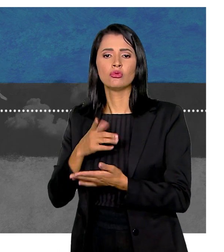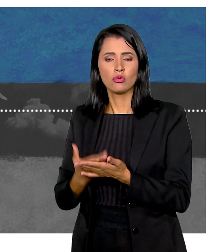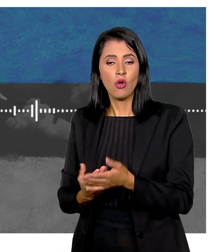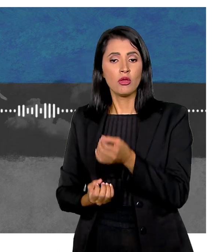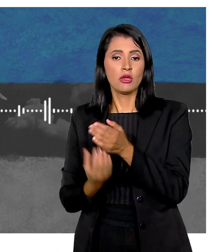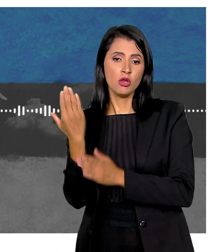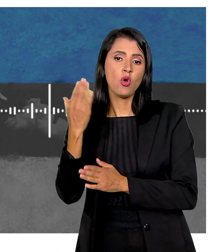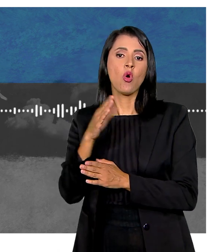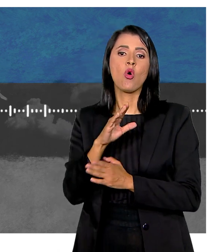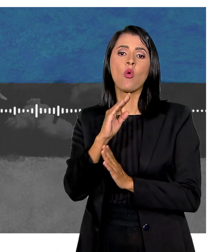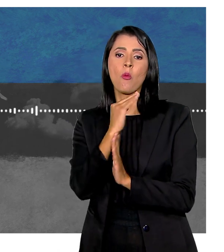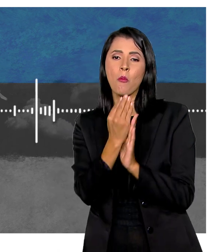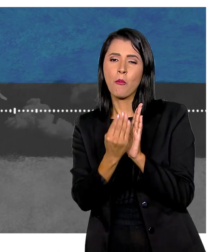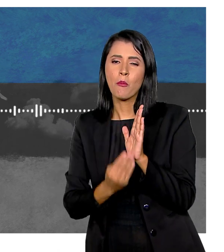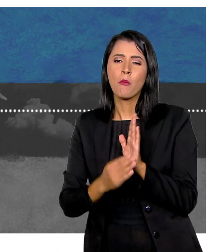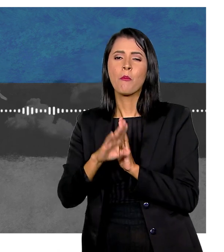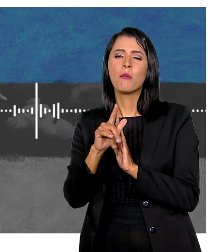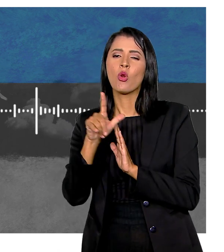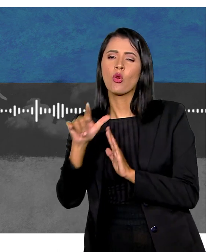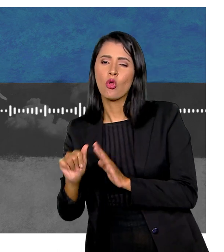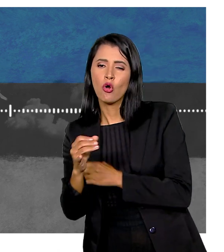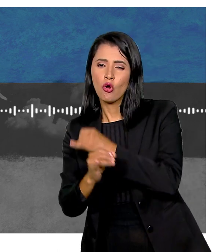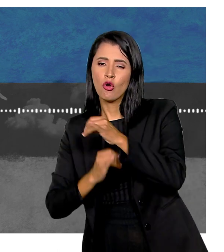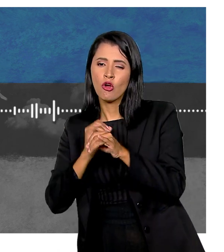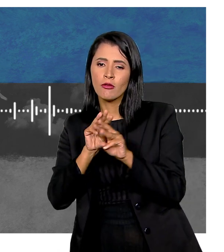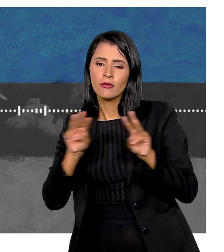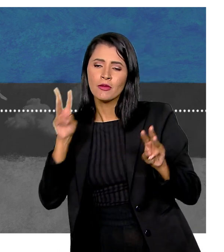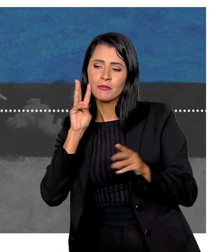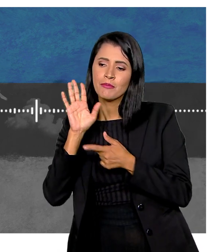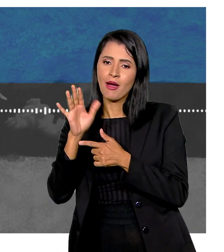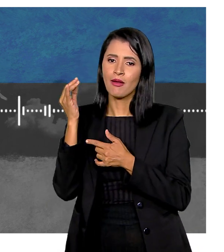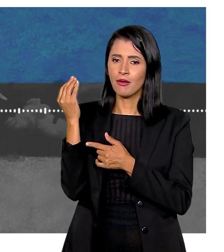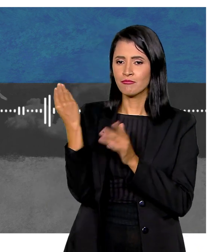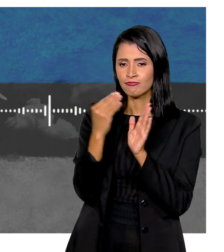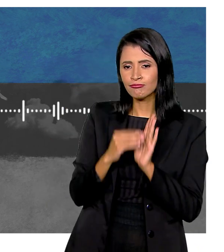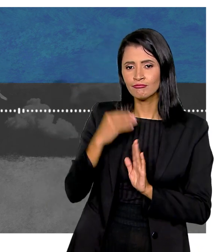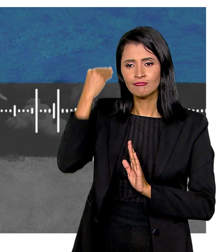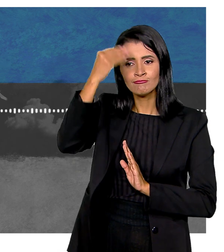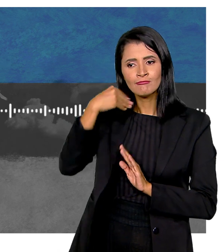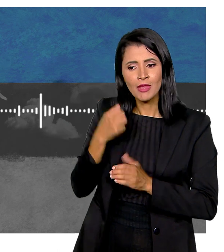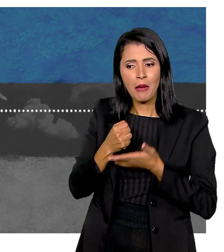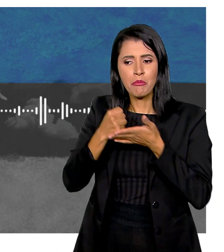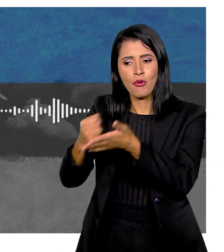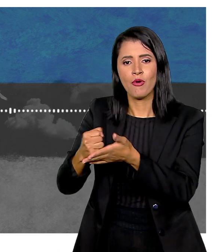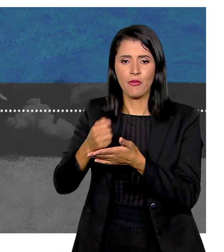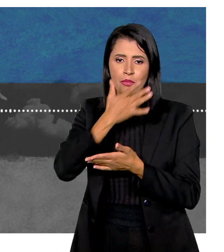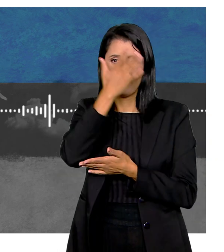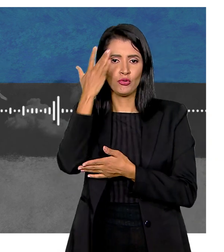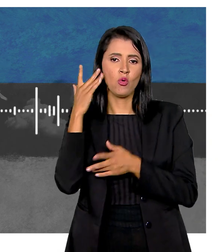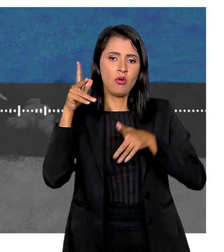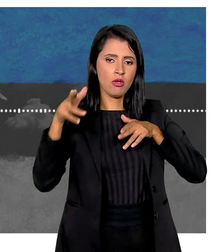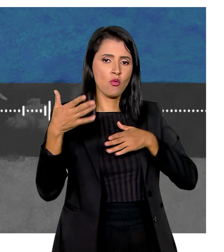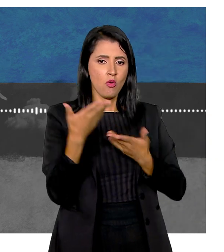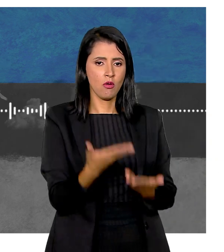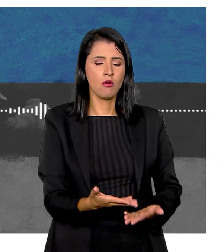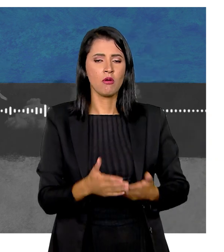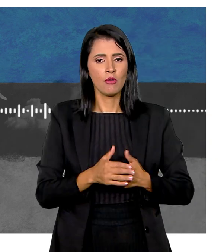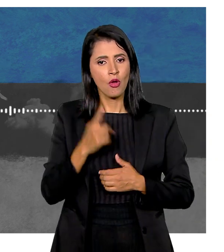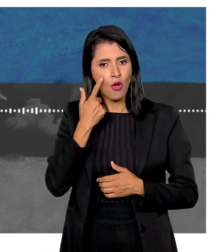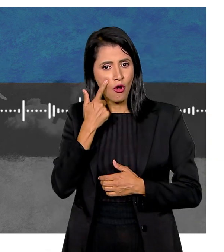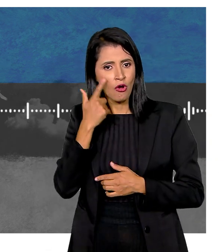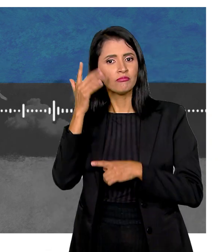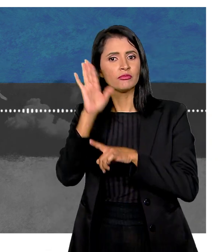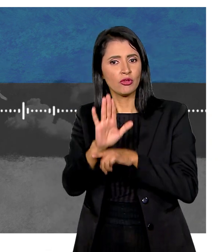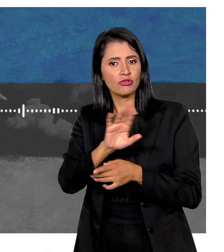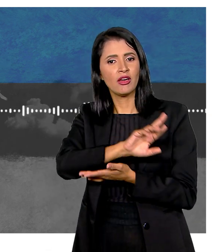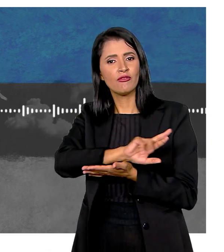estudando E criou um blog Contando sua experiência Para dar apoio E fornecer informações Para pessoas Com a mesma condição Que